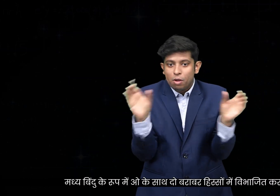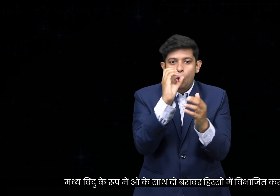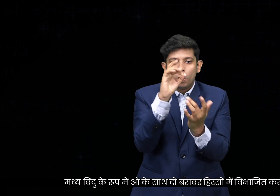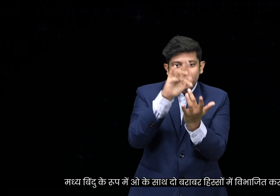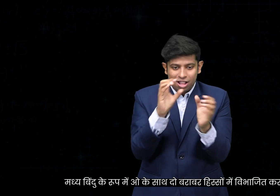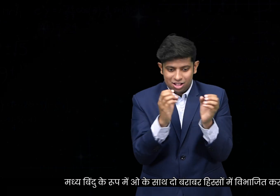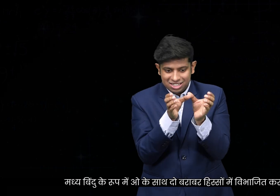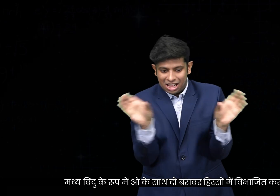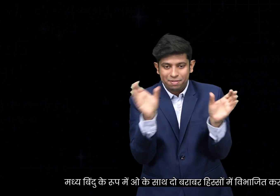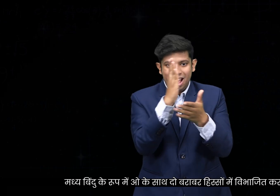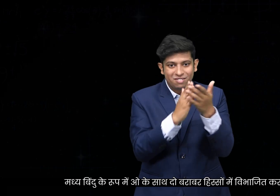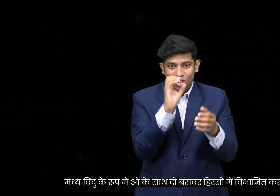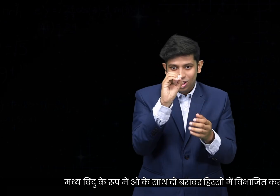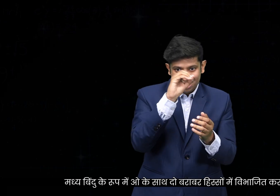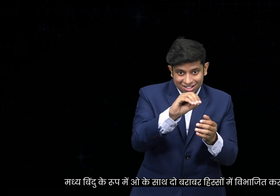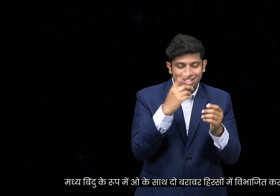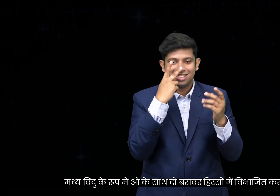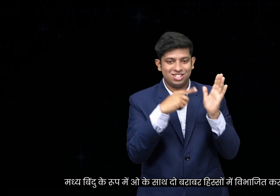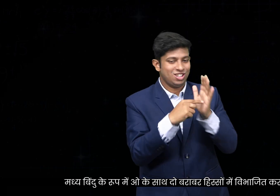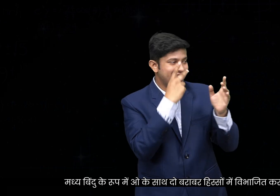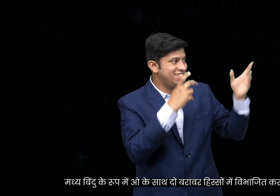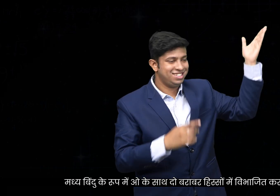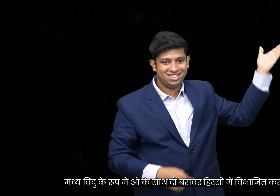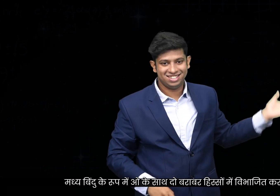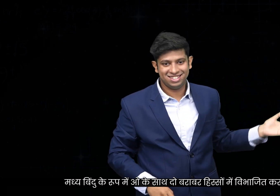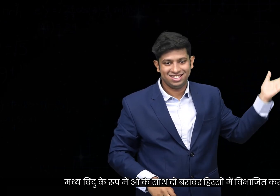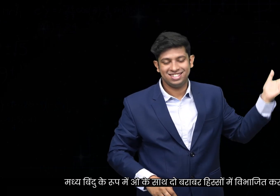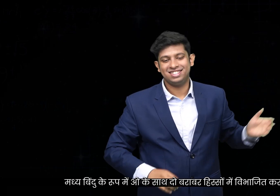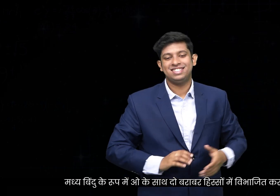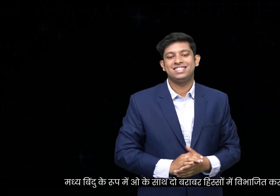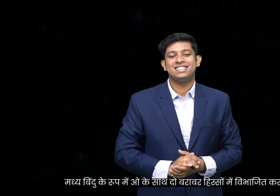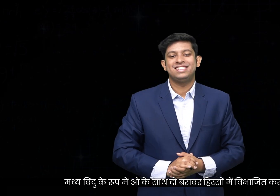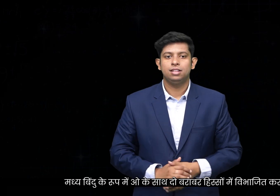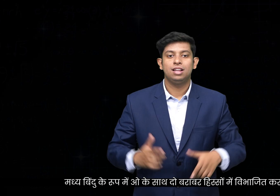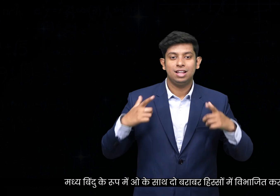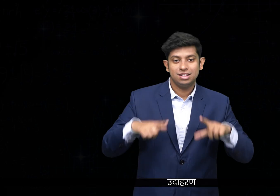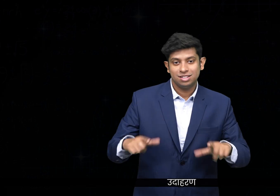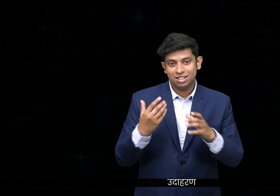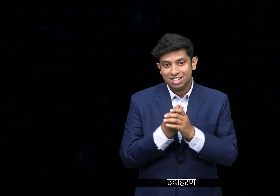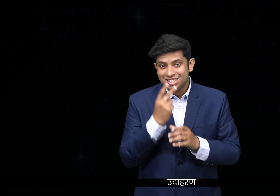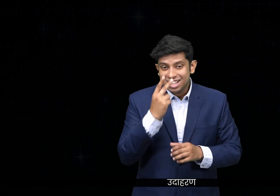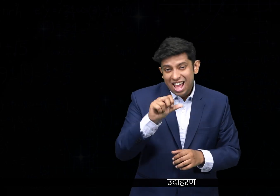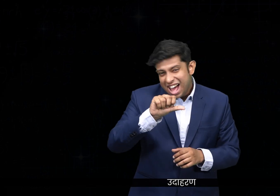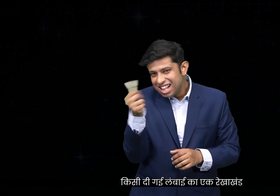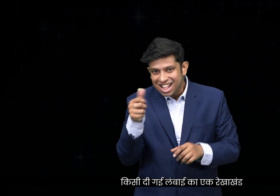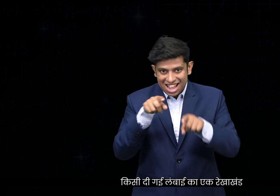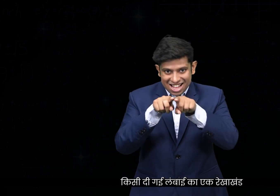के रूप में O के साथ दो बराबर हिस्सों में विभाजित करता है। उदाहरण, किसी दी